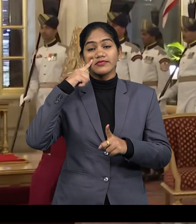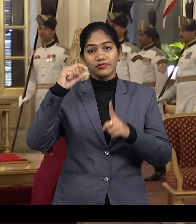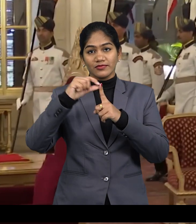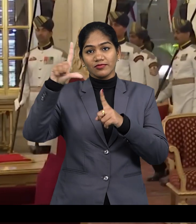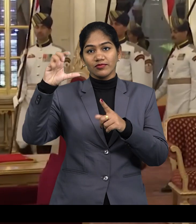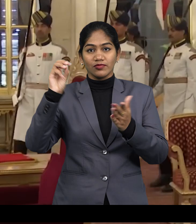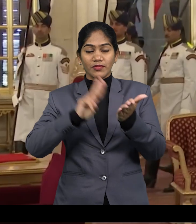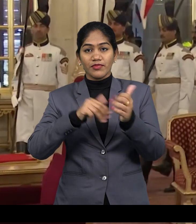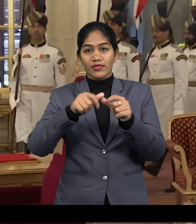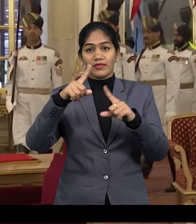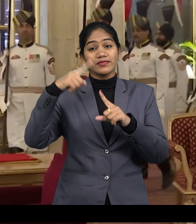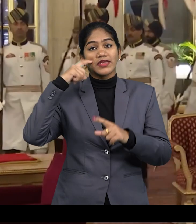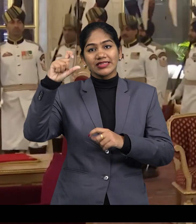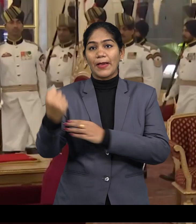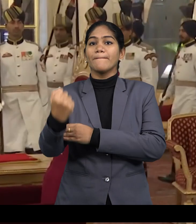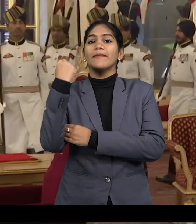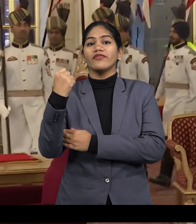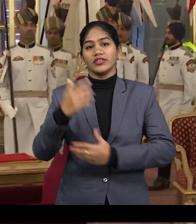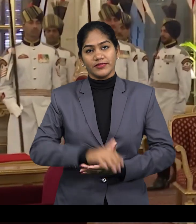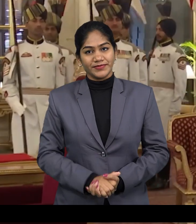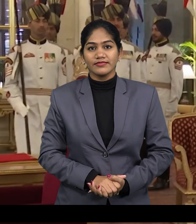దౌత్య అధికారాలు